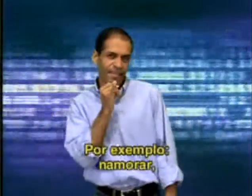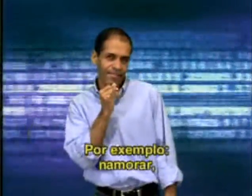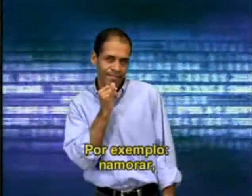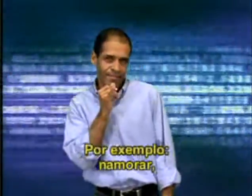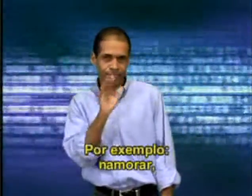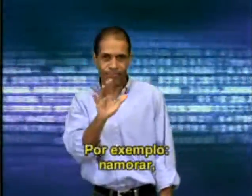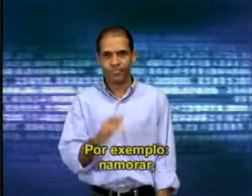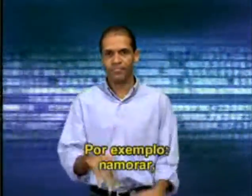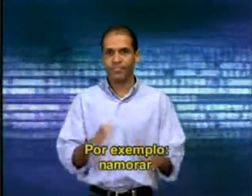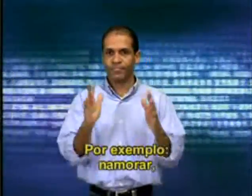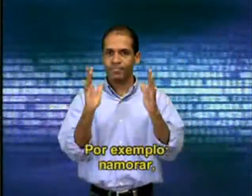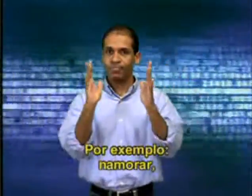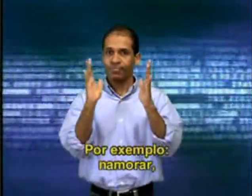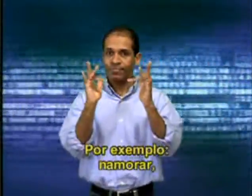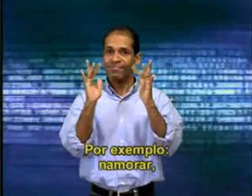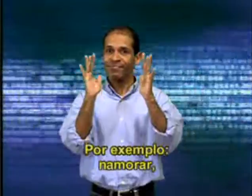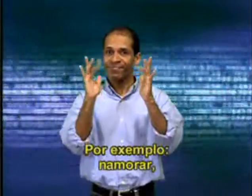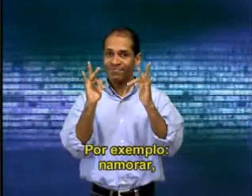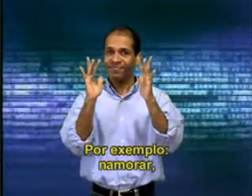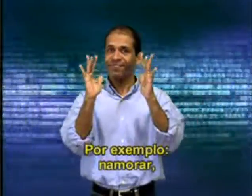Por exemplo, namorar.